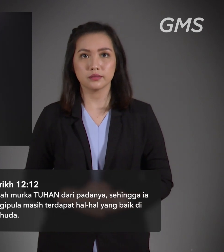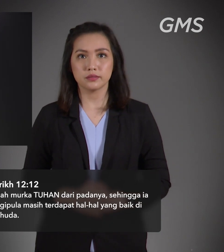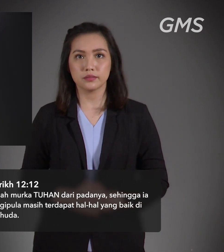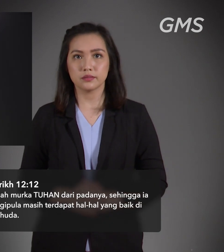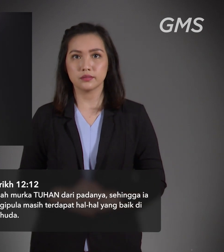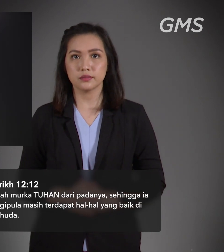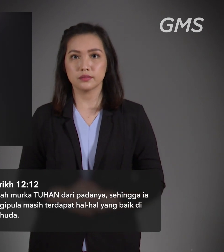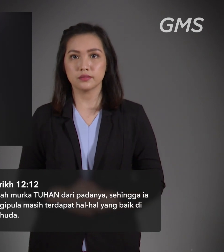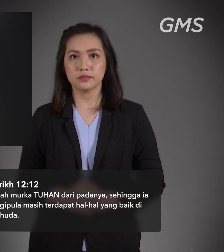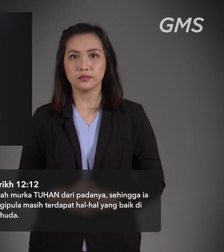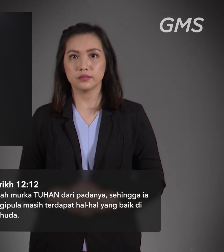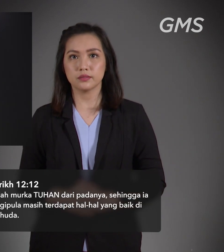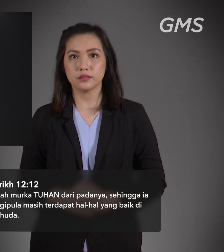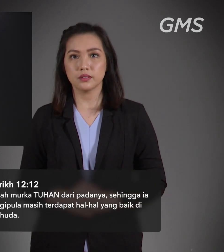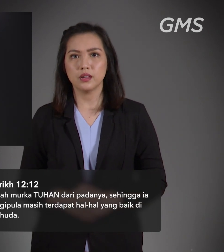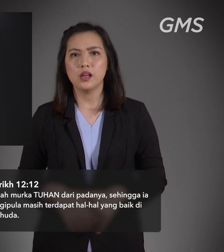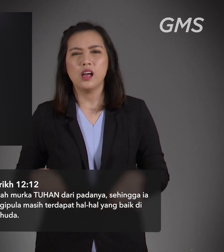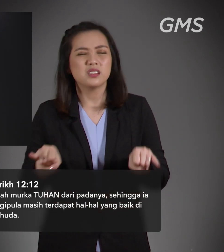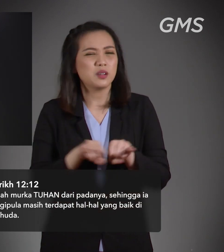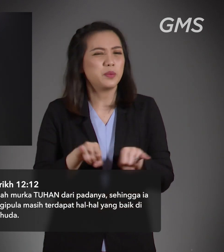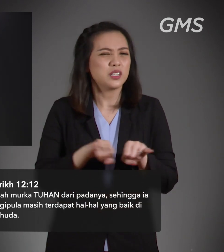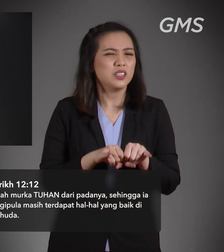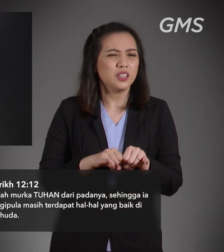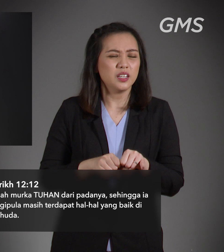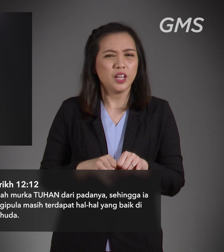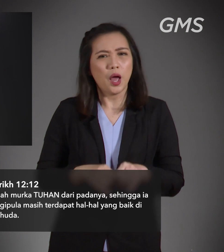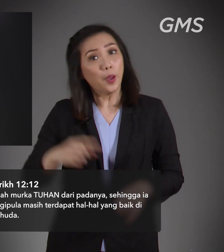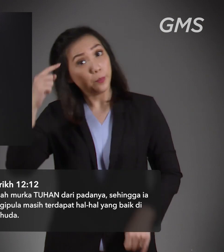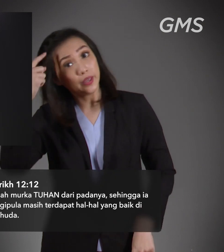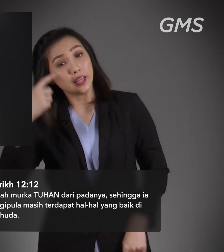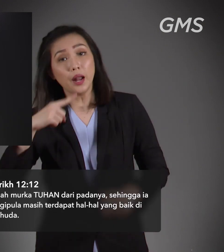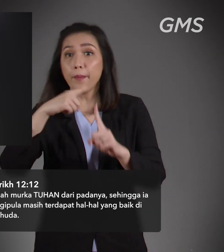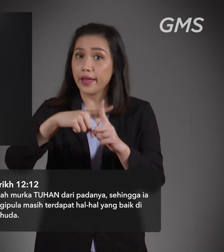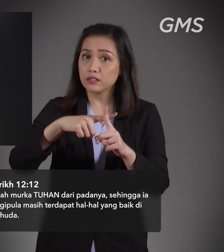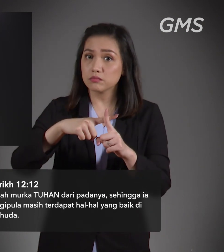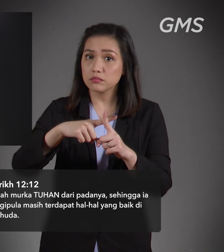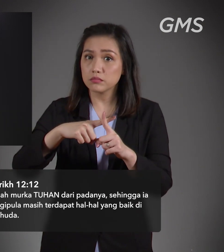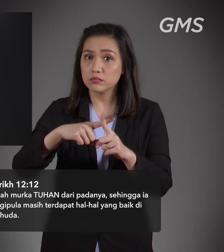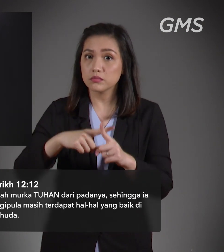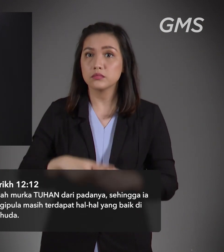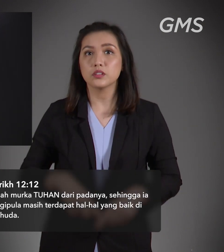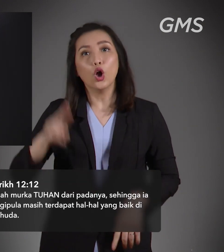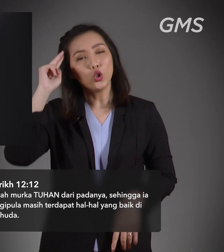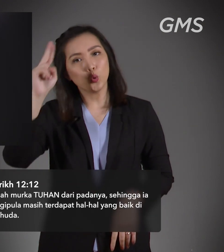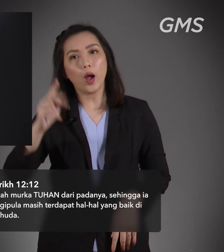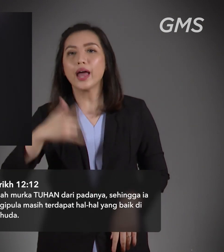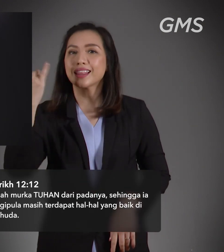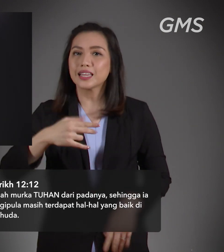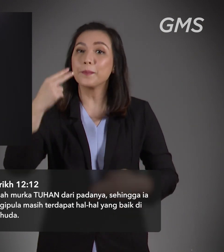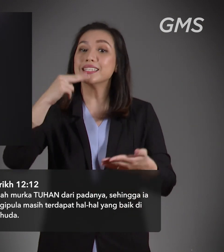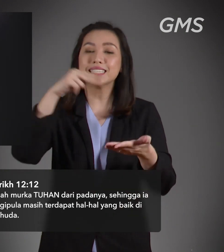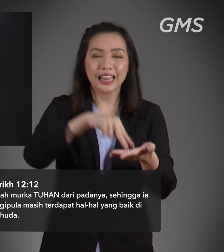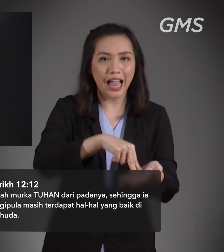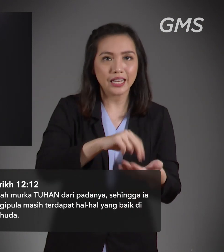yang baik di Yehuda. Kayak seperti positif thinking. Tetap diizinkan di ayat 12